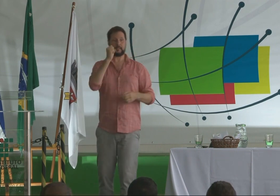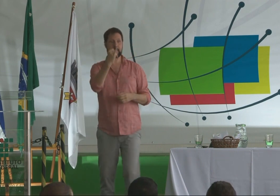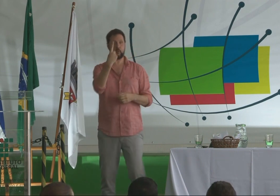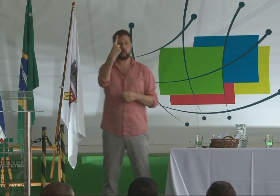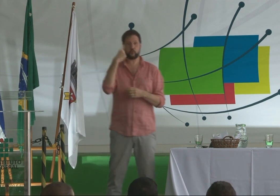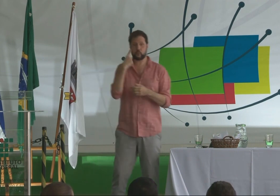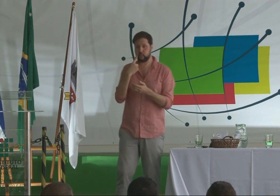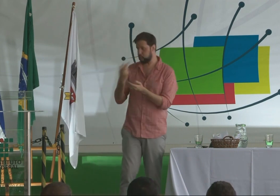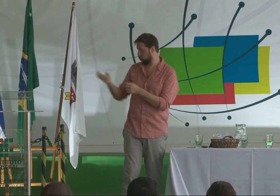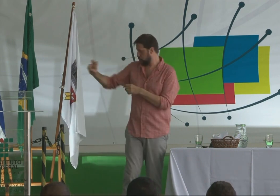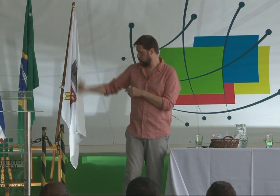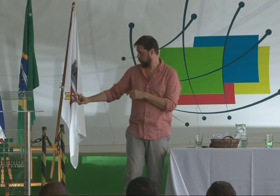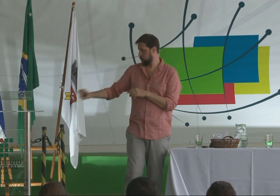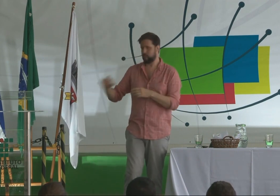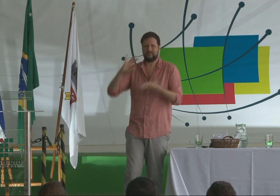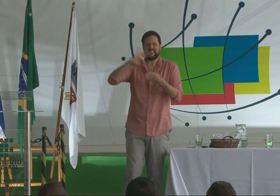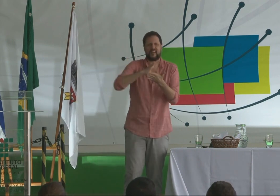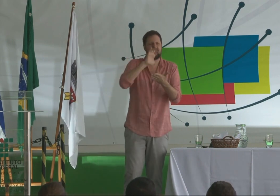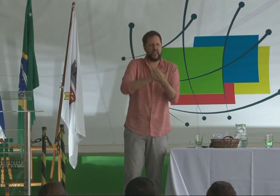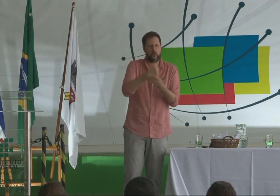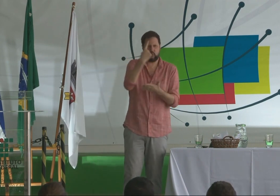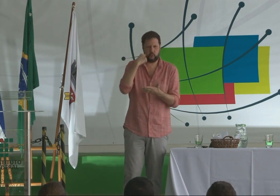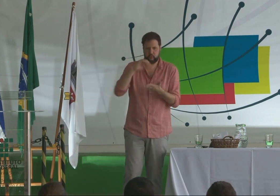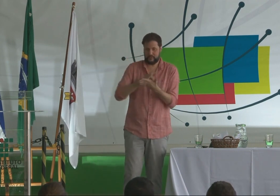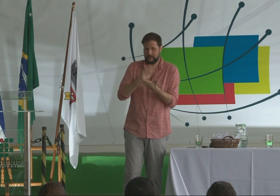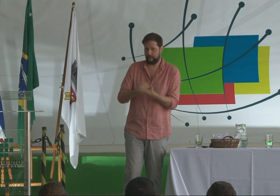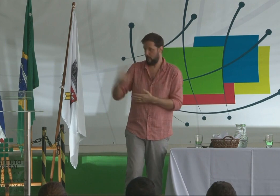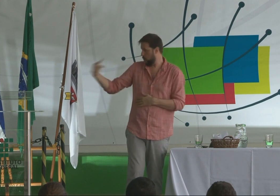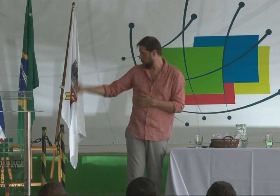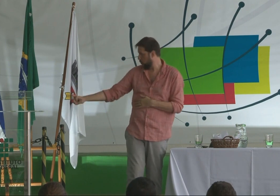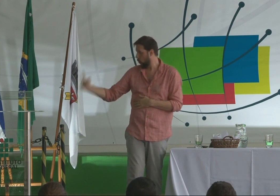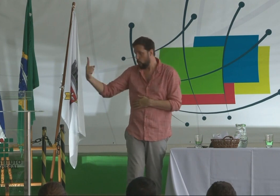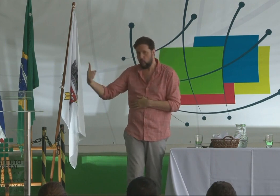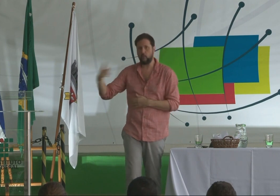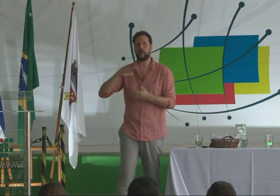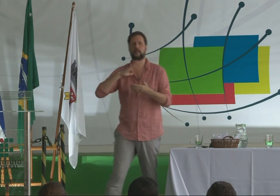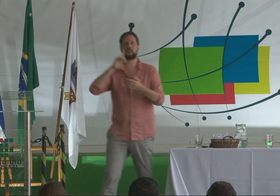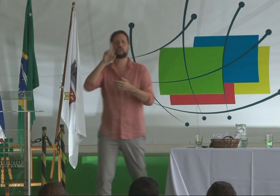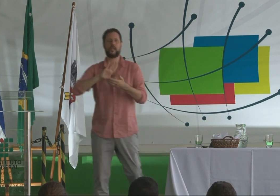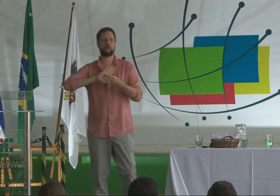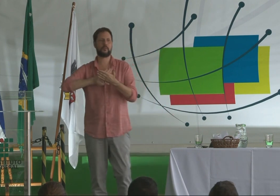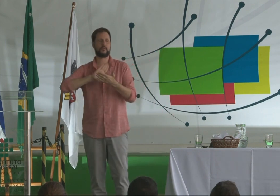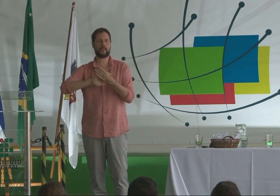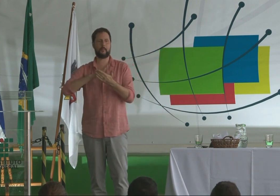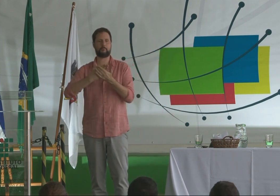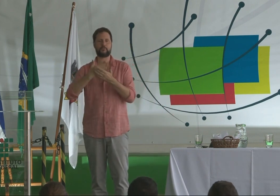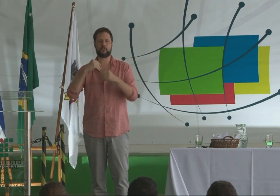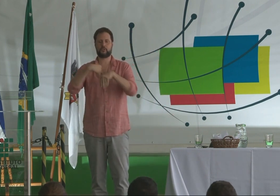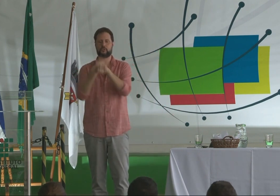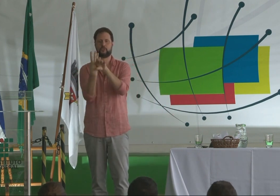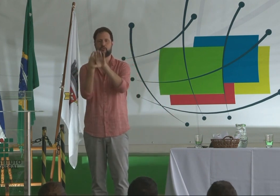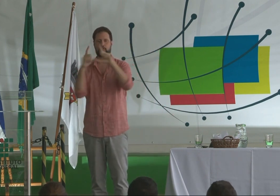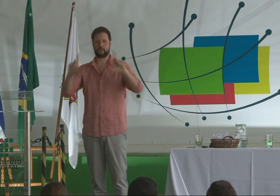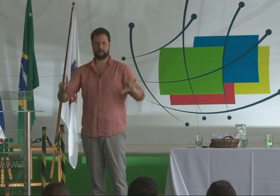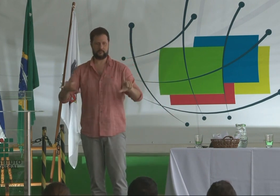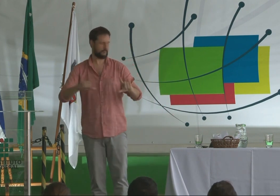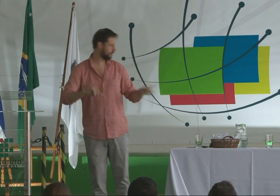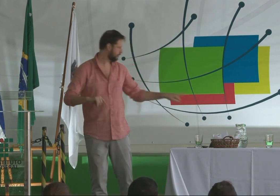por essas tecnologias, por exemplo, às vezes os fundos sem a computadora, têm um fundo só matriculado. E aí a gente